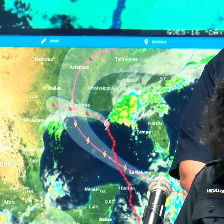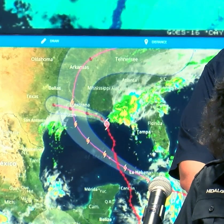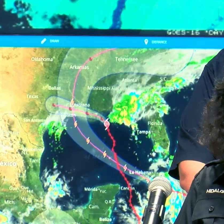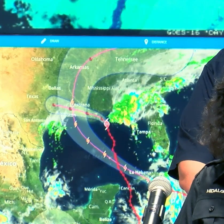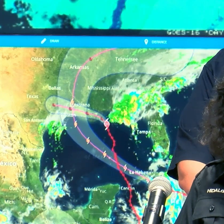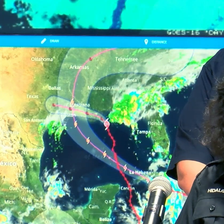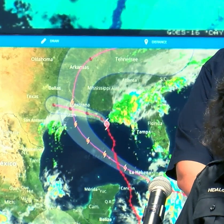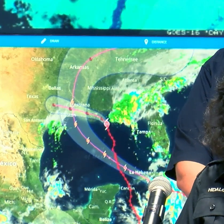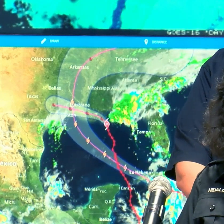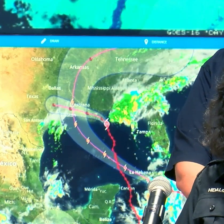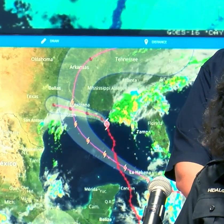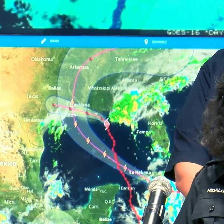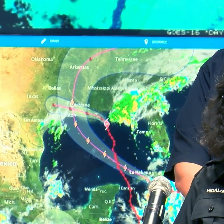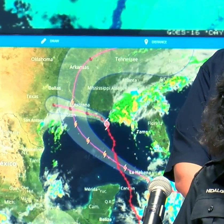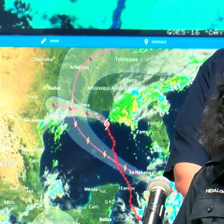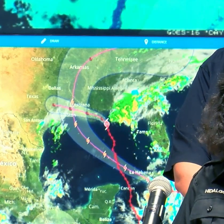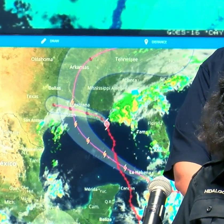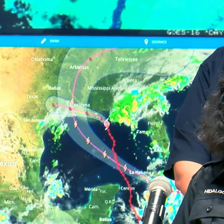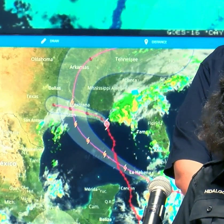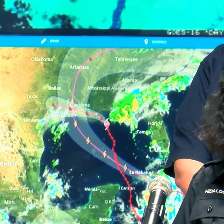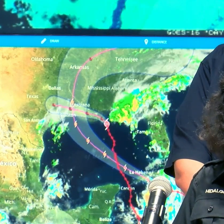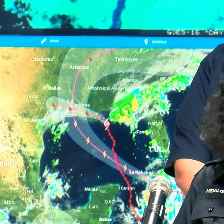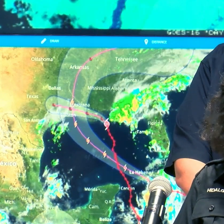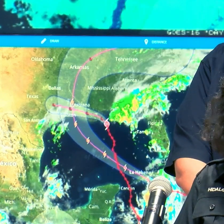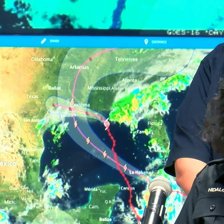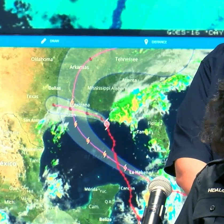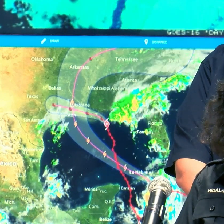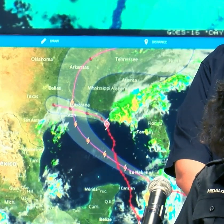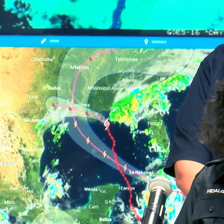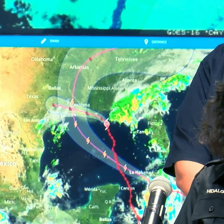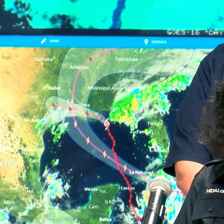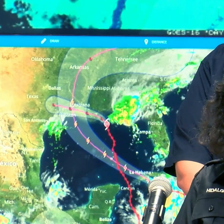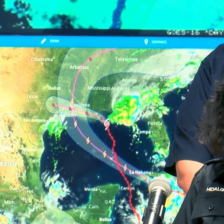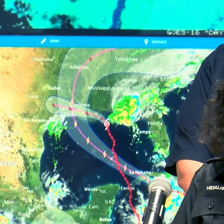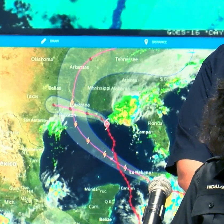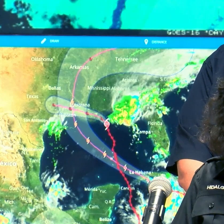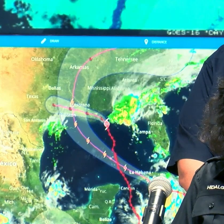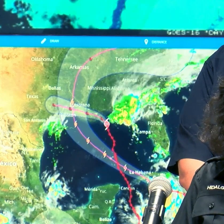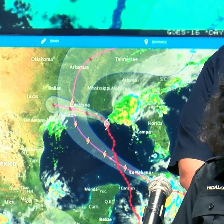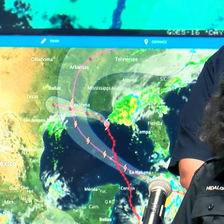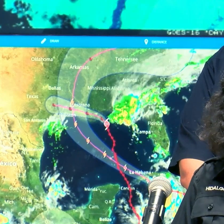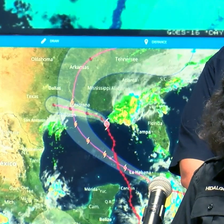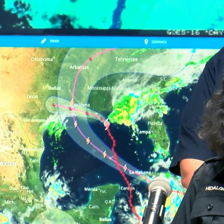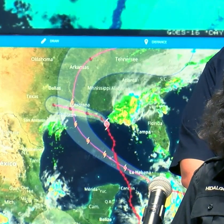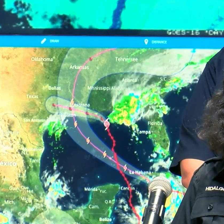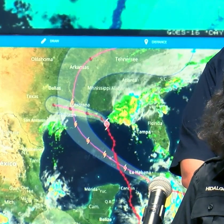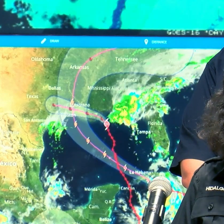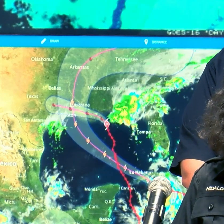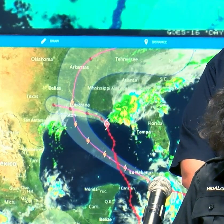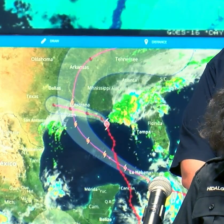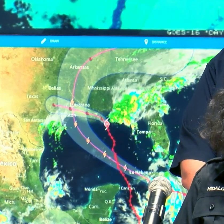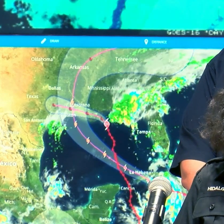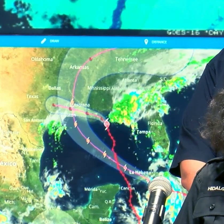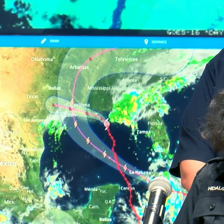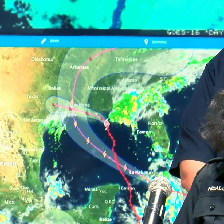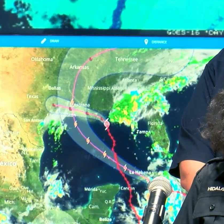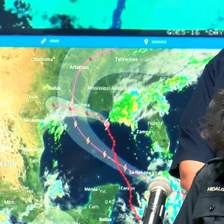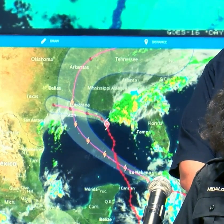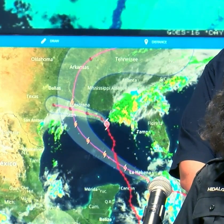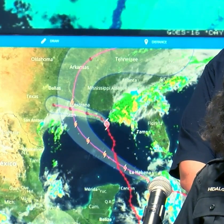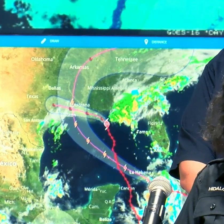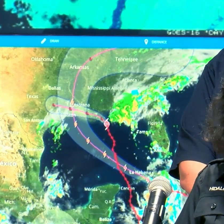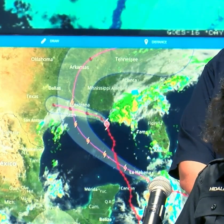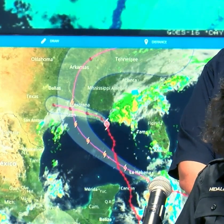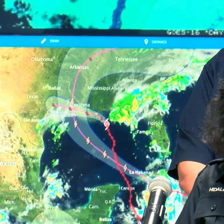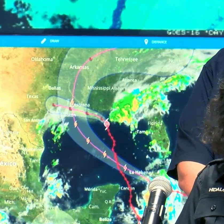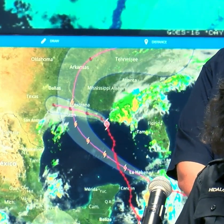tenga medicamentos, coberturas faciales, comida no perecedera. Piense qué haría si se fuera la luz, si